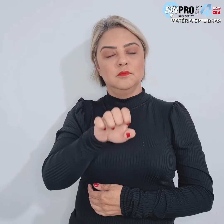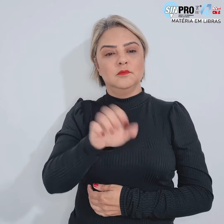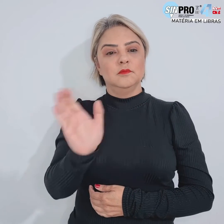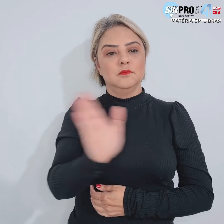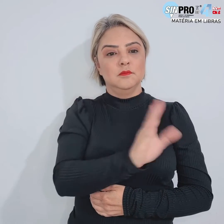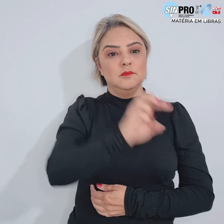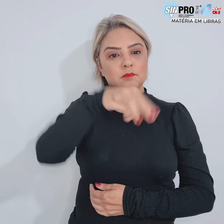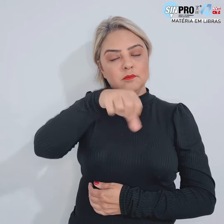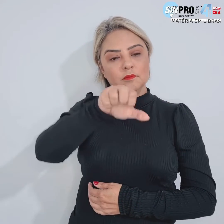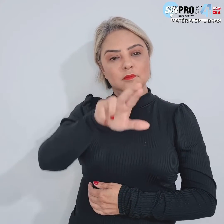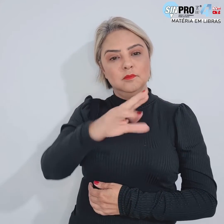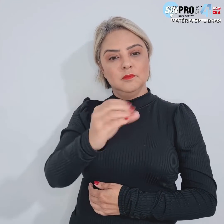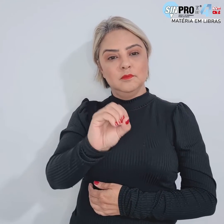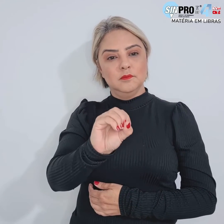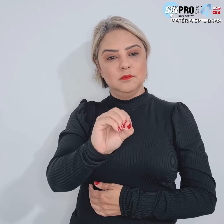Marcos Reis, violinos.